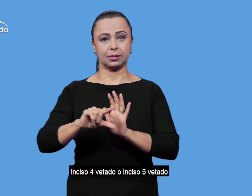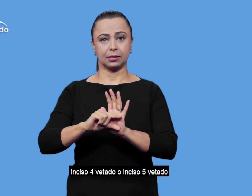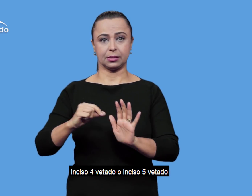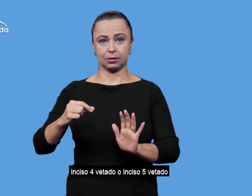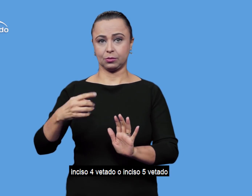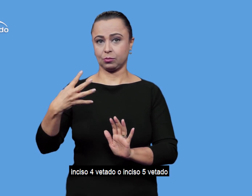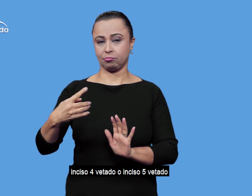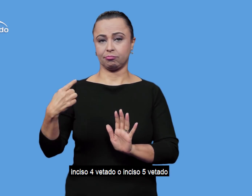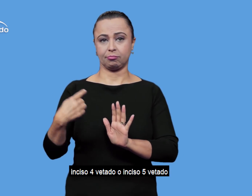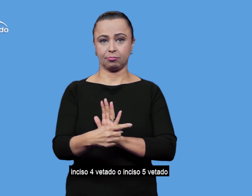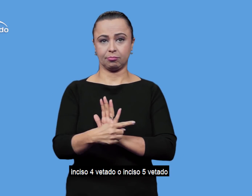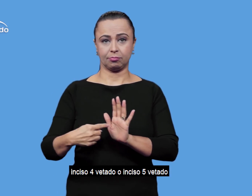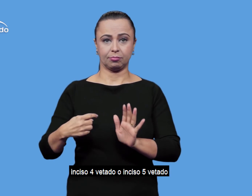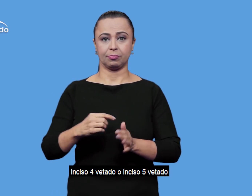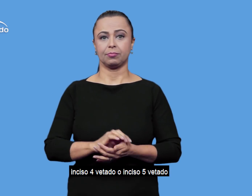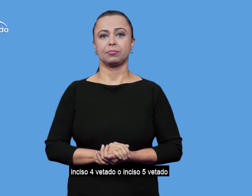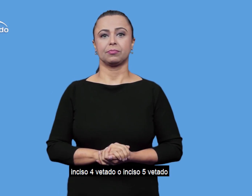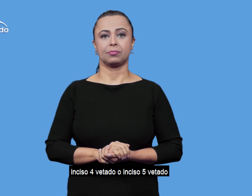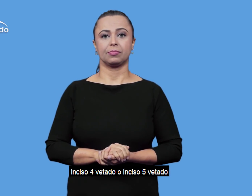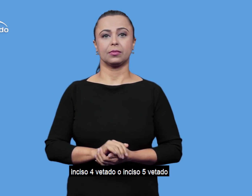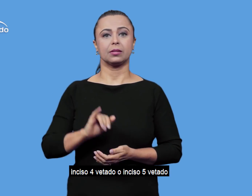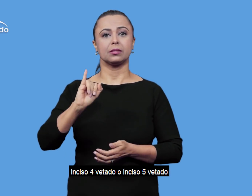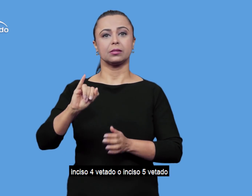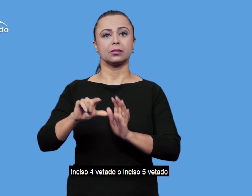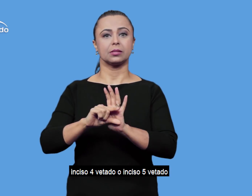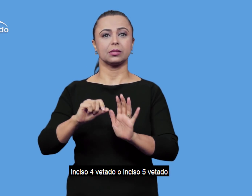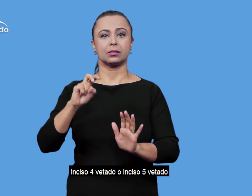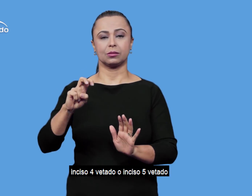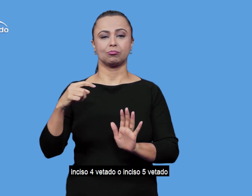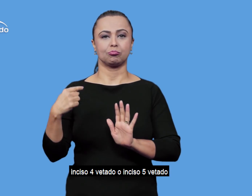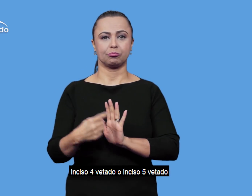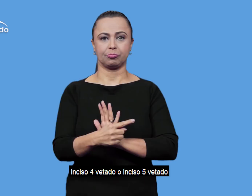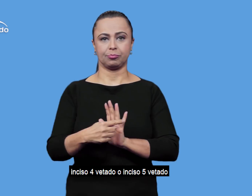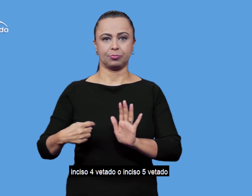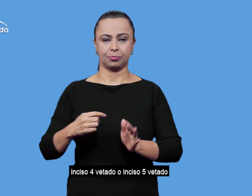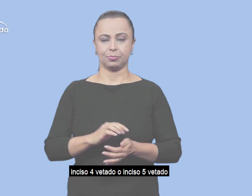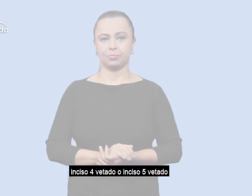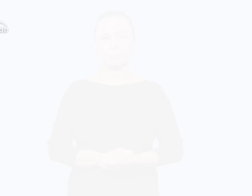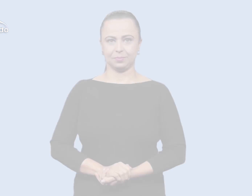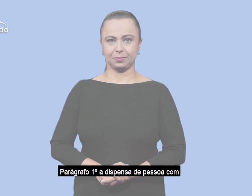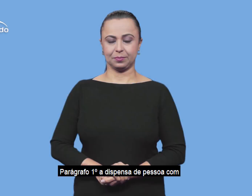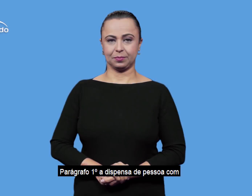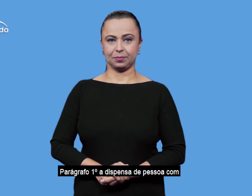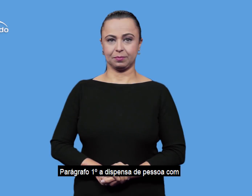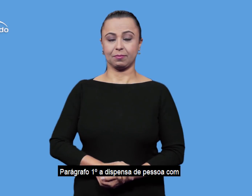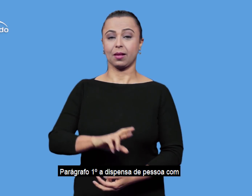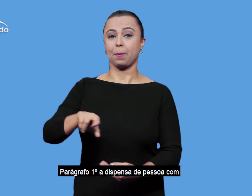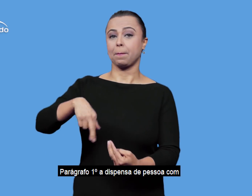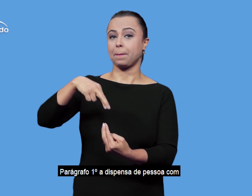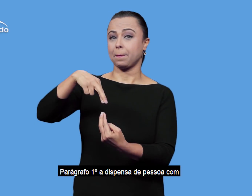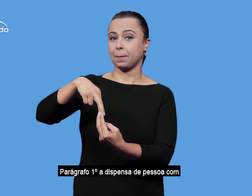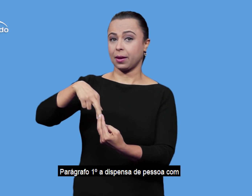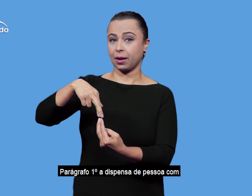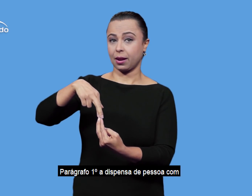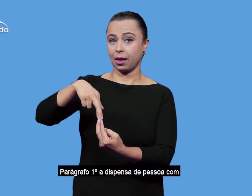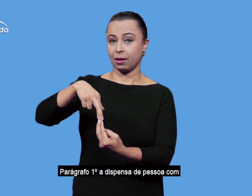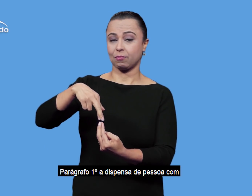vetado o inciso 5 vetado parágrafo 1º a dispensa de